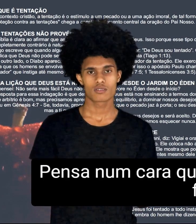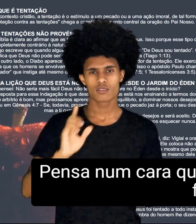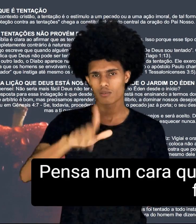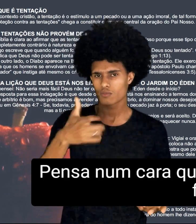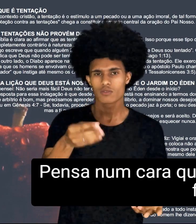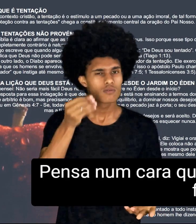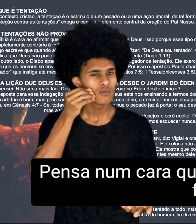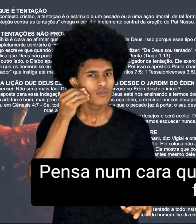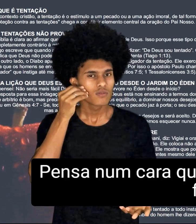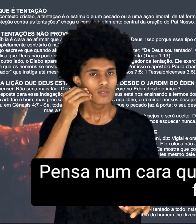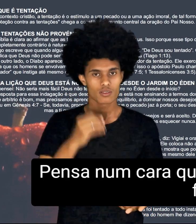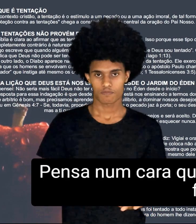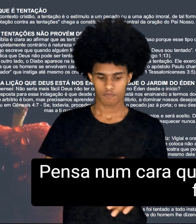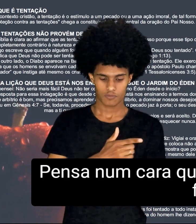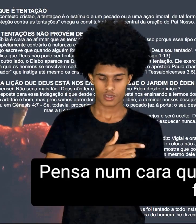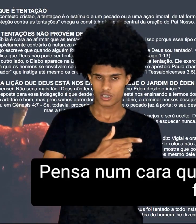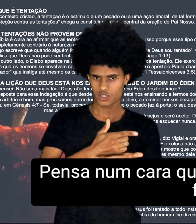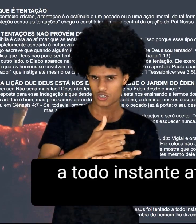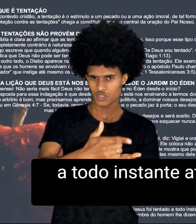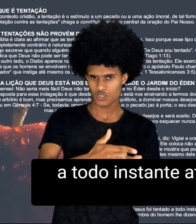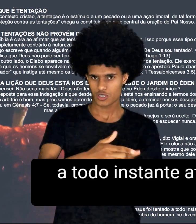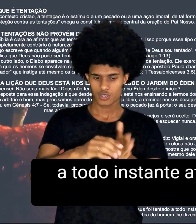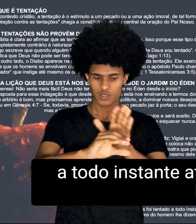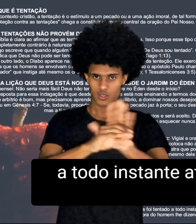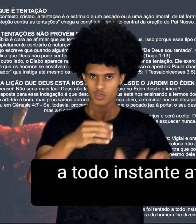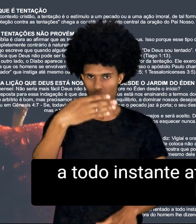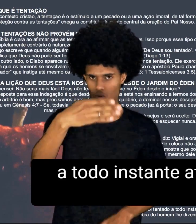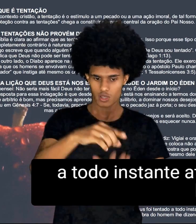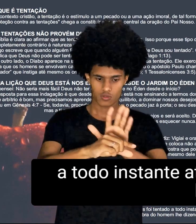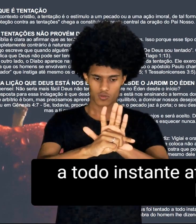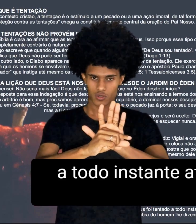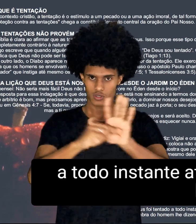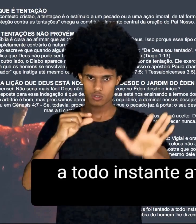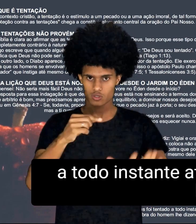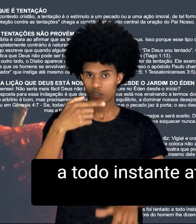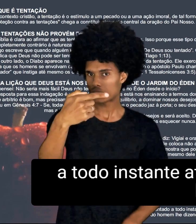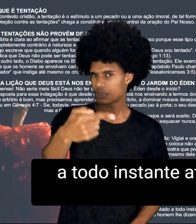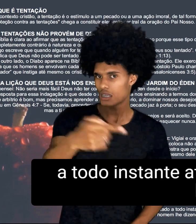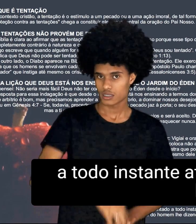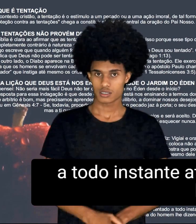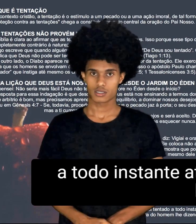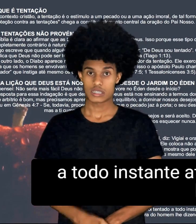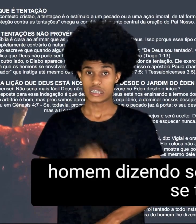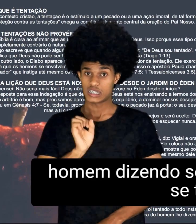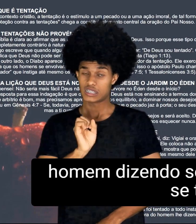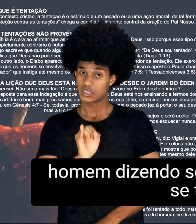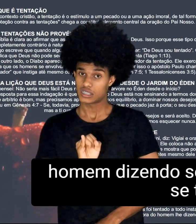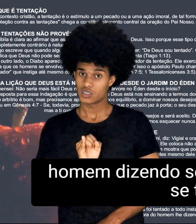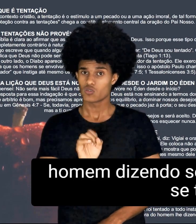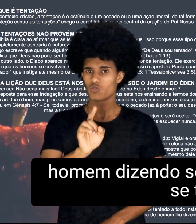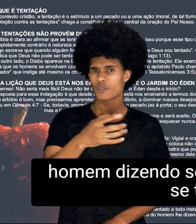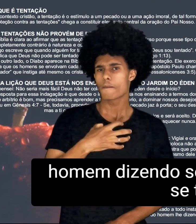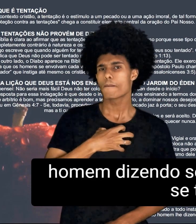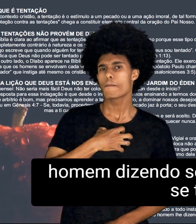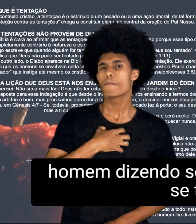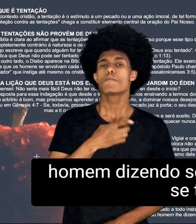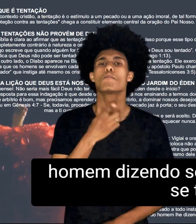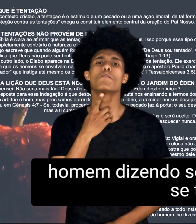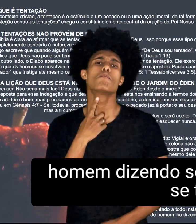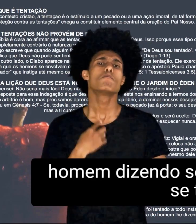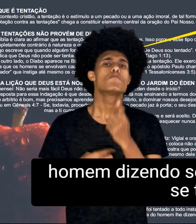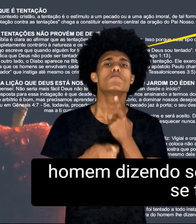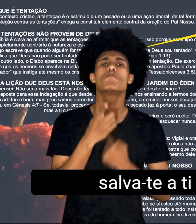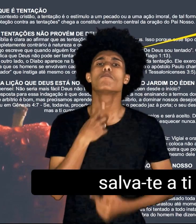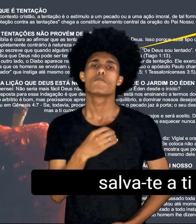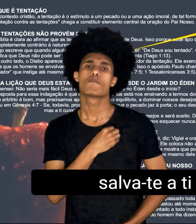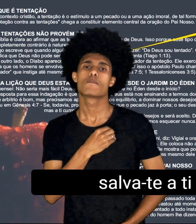insistente, diabo, tá? Jesus foi tentado a todo instante até a cruz. Ah, lembra da cruz? Olha lá. Lembra do homem dizendo, se tu és Cristo, aqui em cima, se